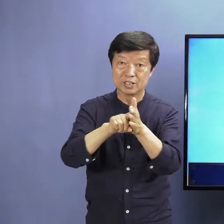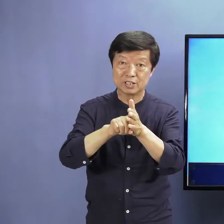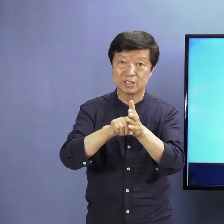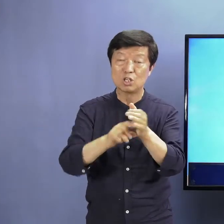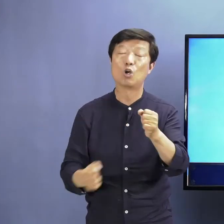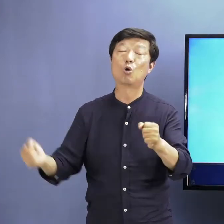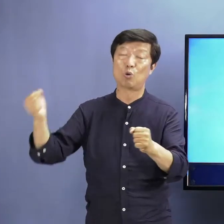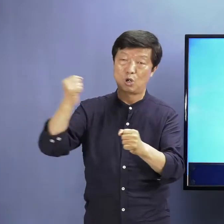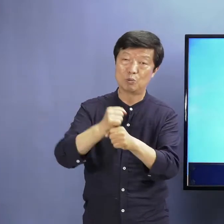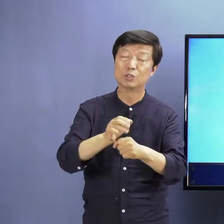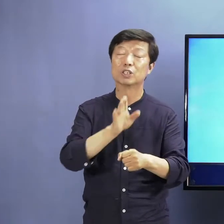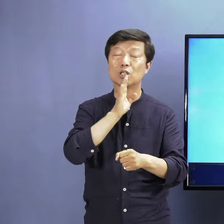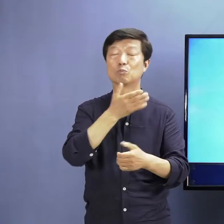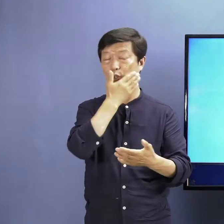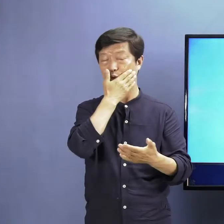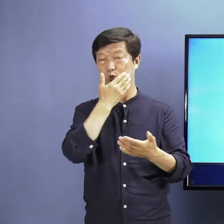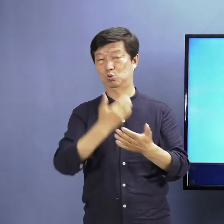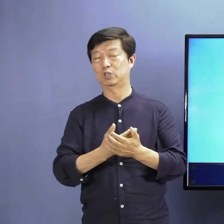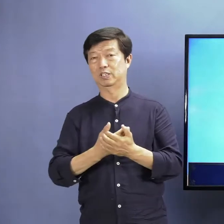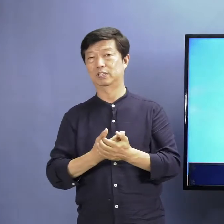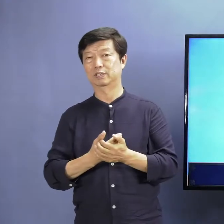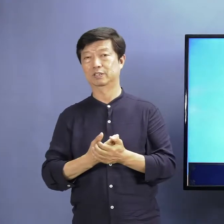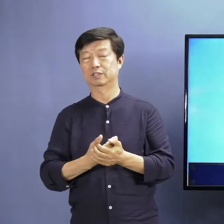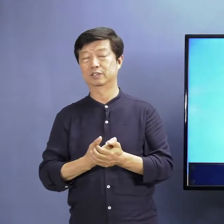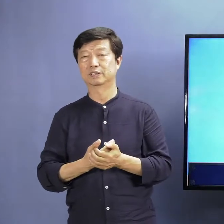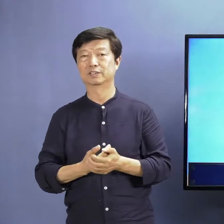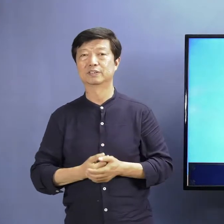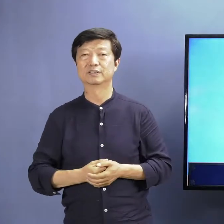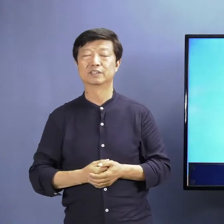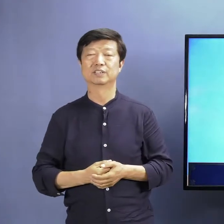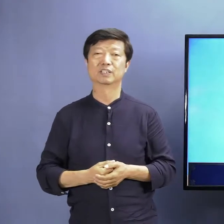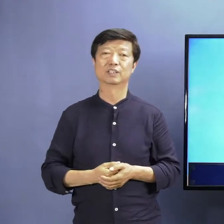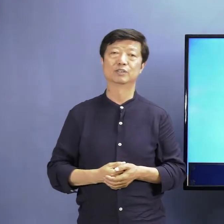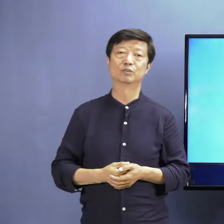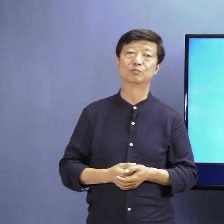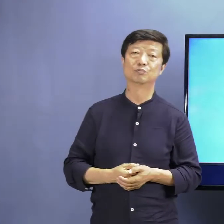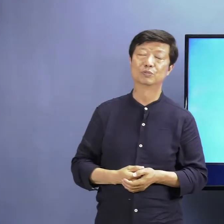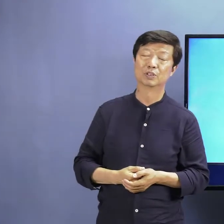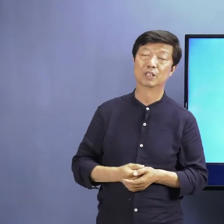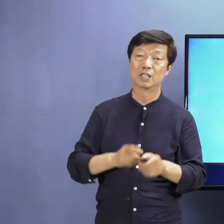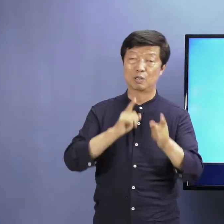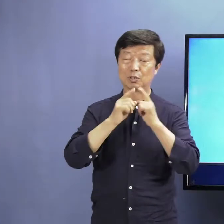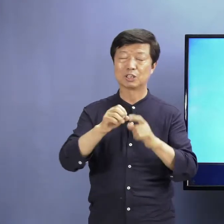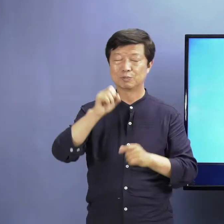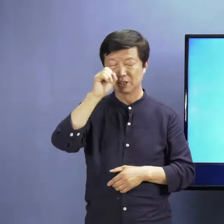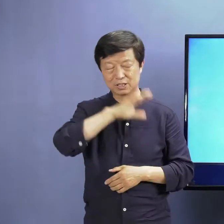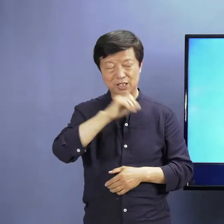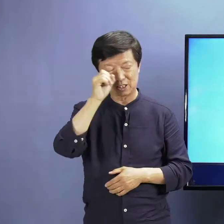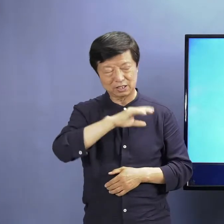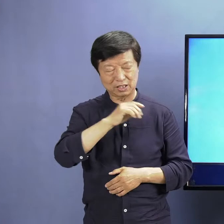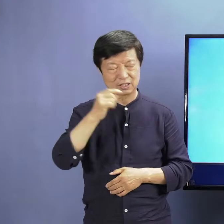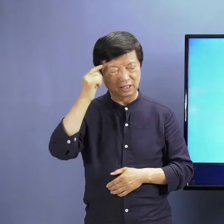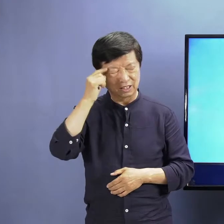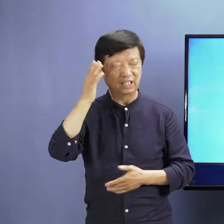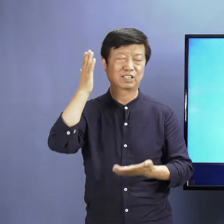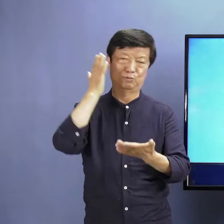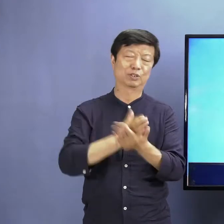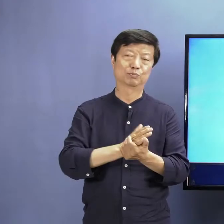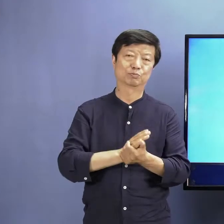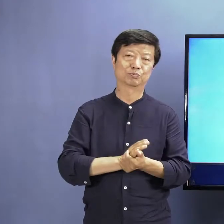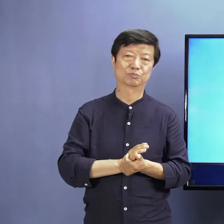그냥 말씀에 대해서 그냥 그런 얘기도 있나 보지, 꼭 맞는 건 아니야, 말씀이라고